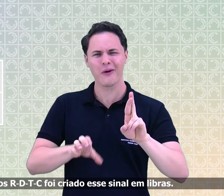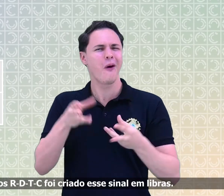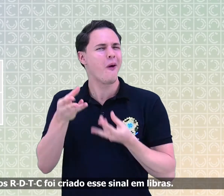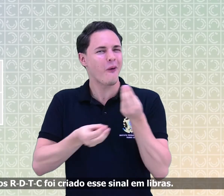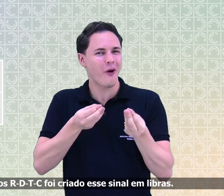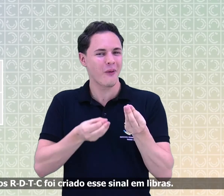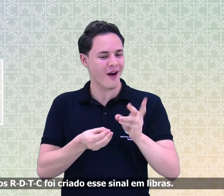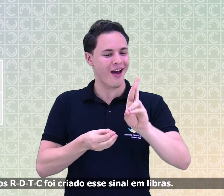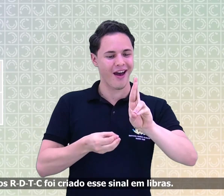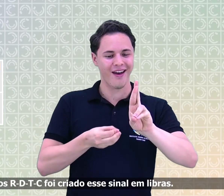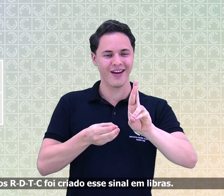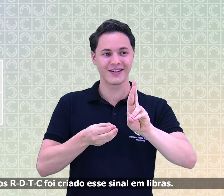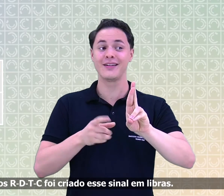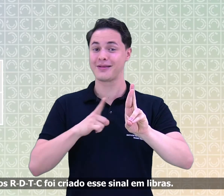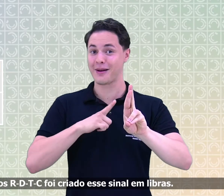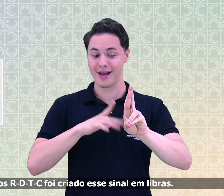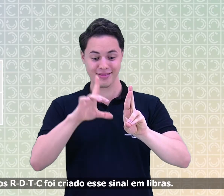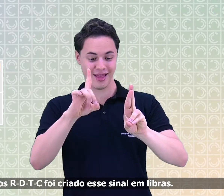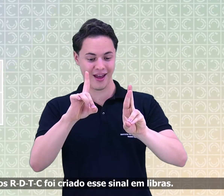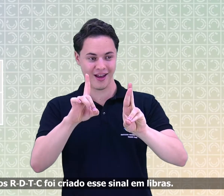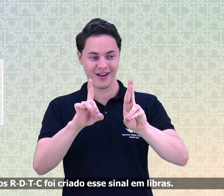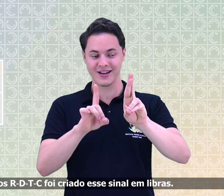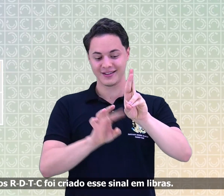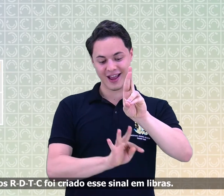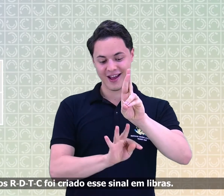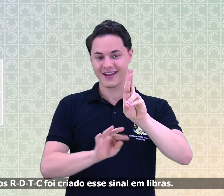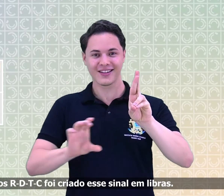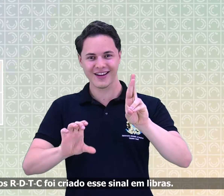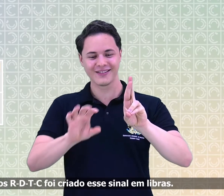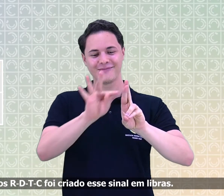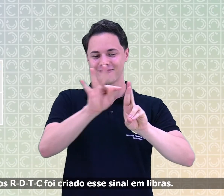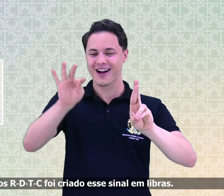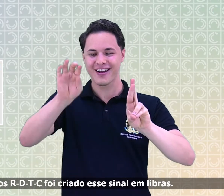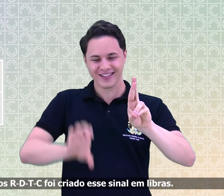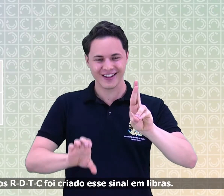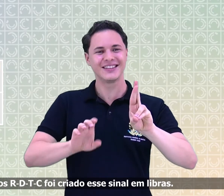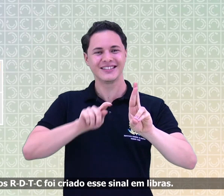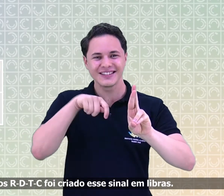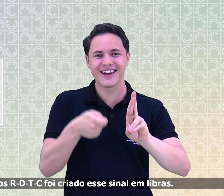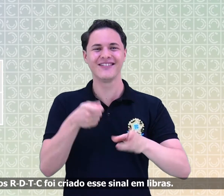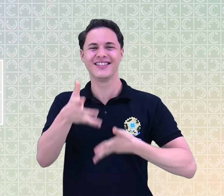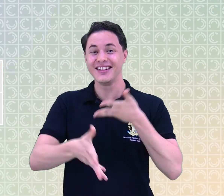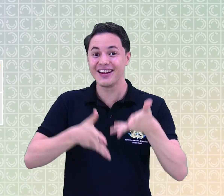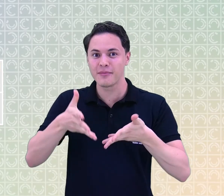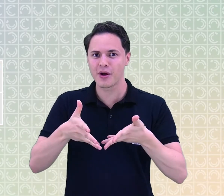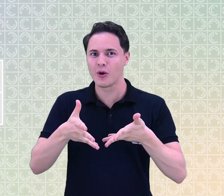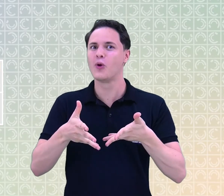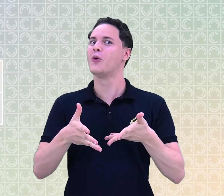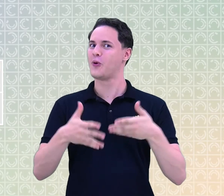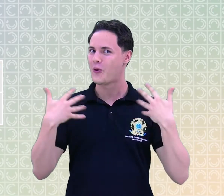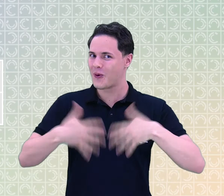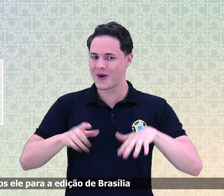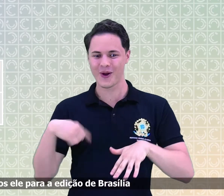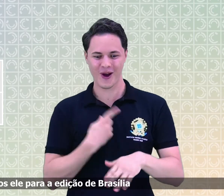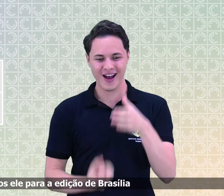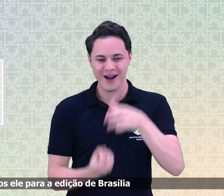D, T e C. Ele foi criado também em seguidas. Tivemos ele